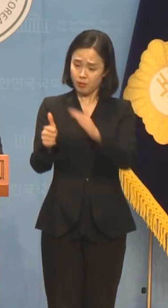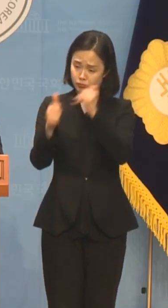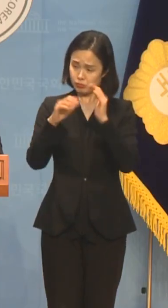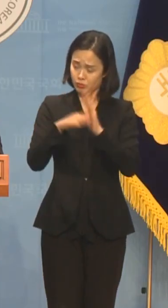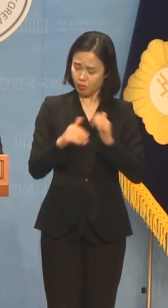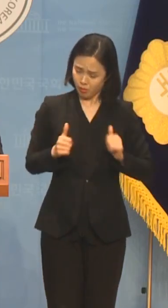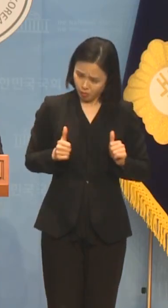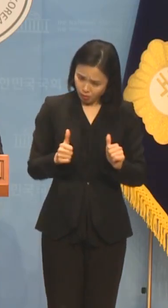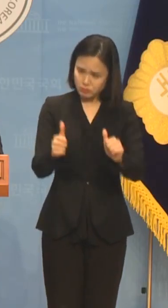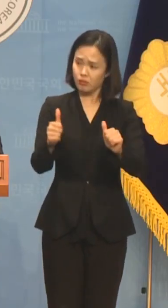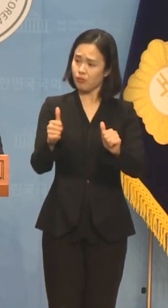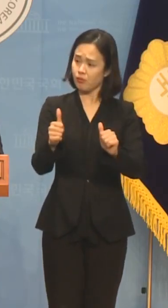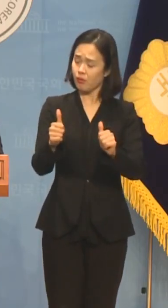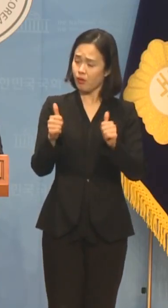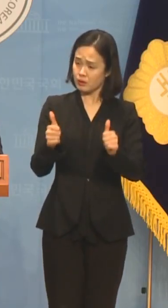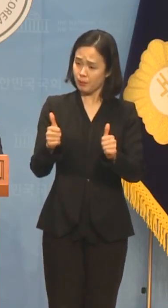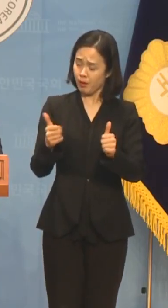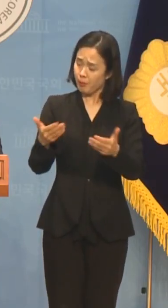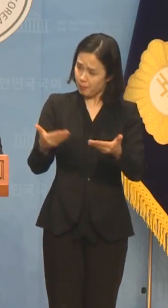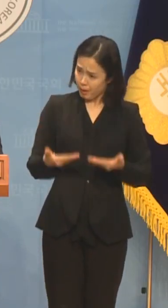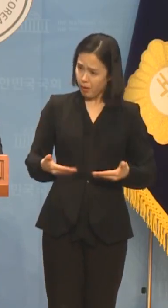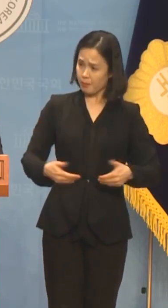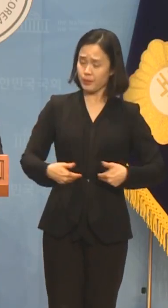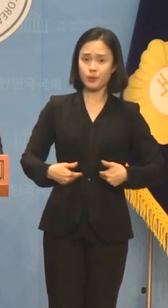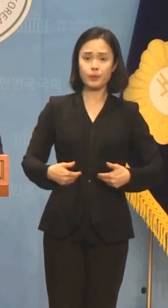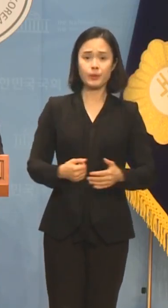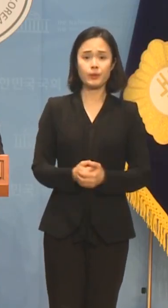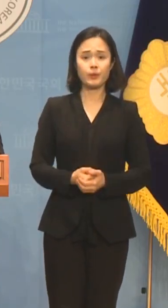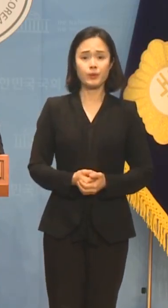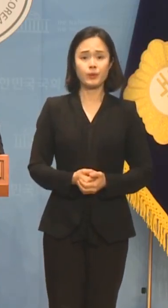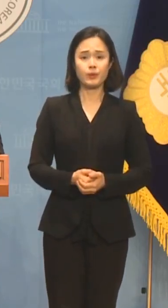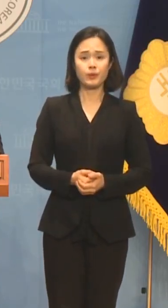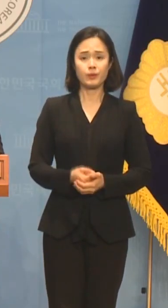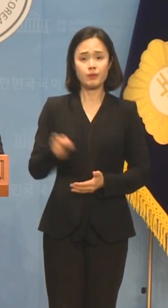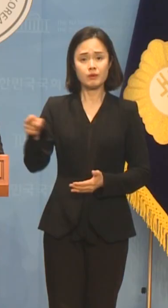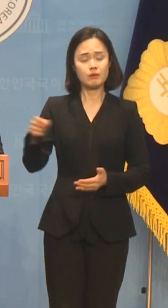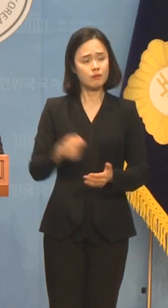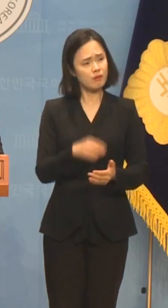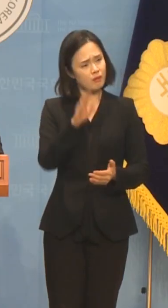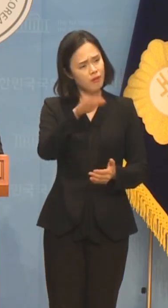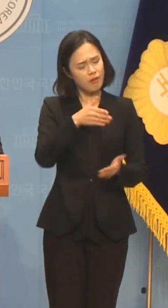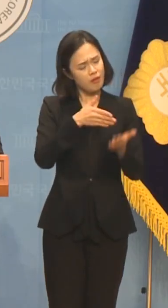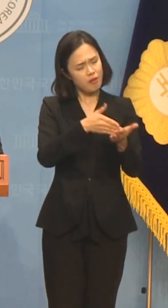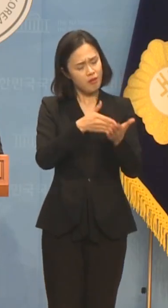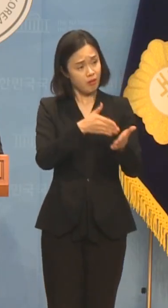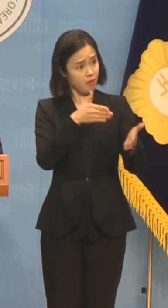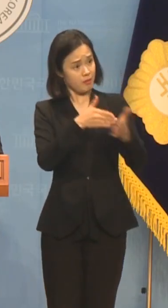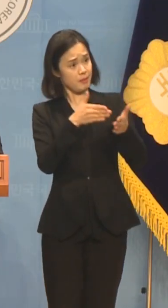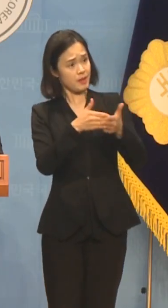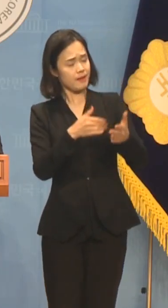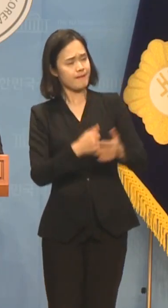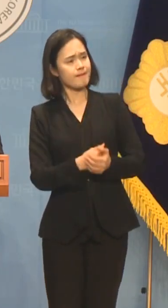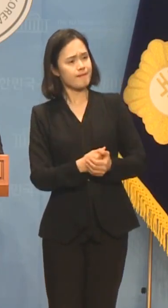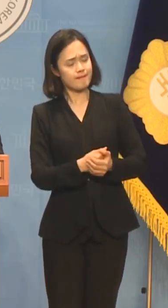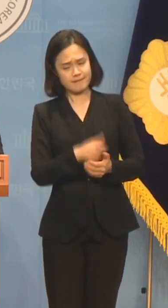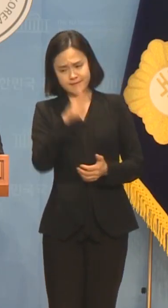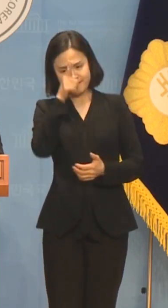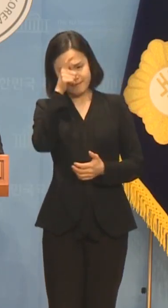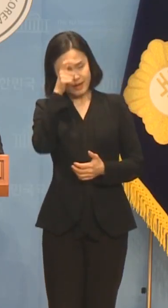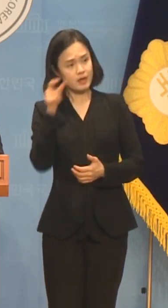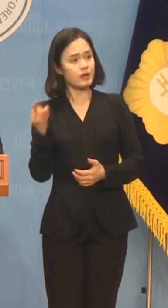식으로 우겨대고 자신들 말을 들어주지 않았다고 헌재를